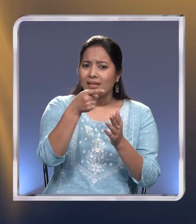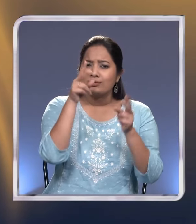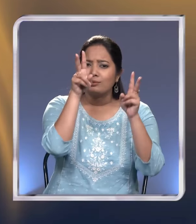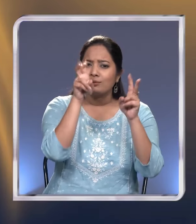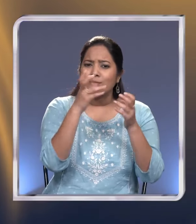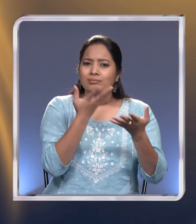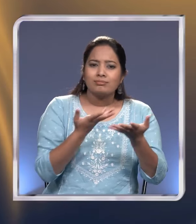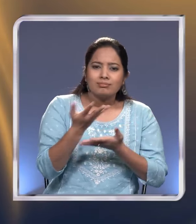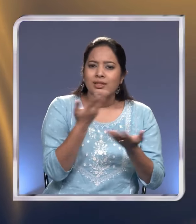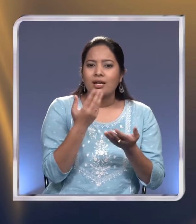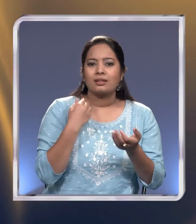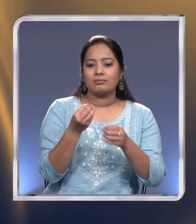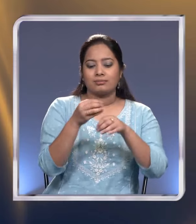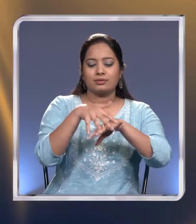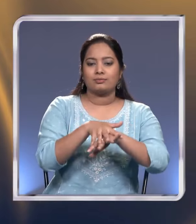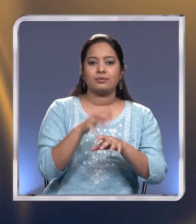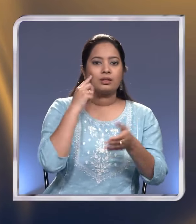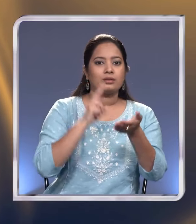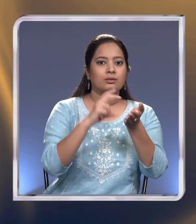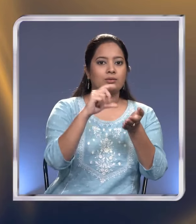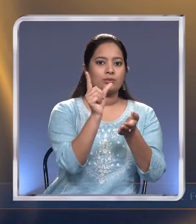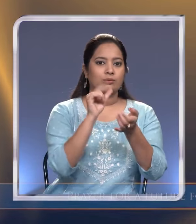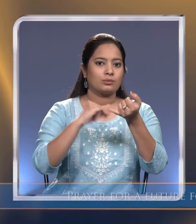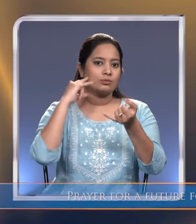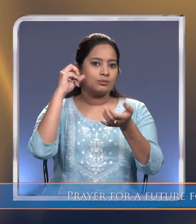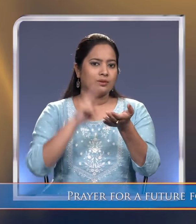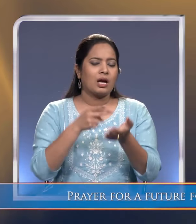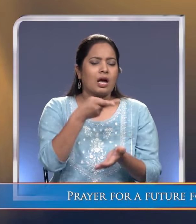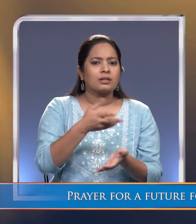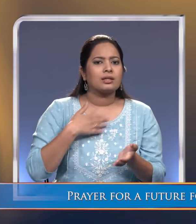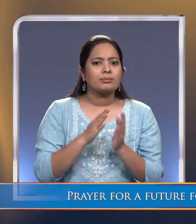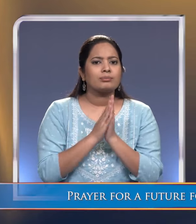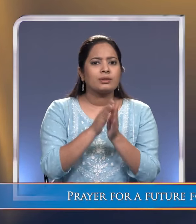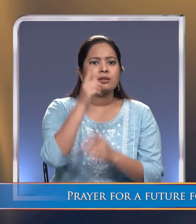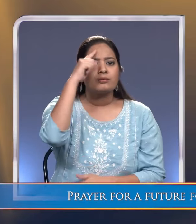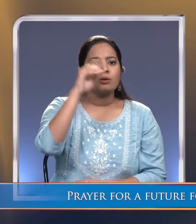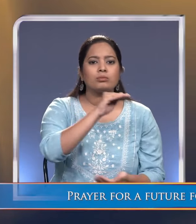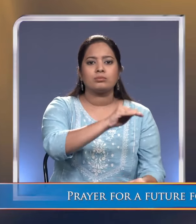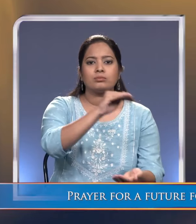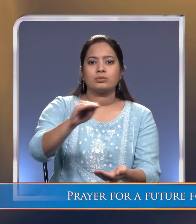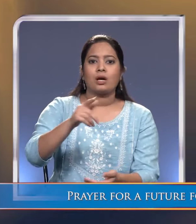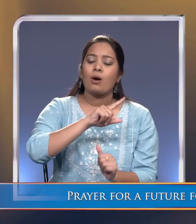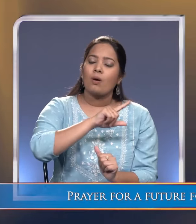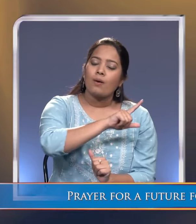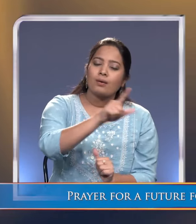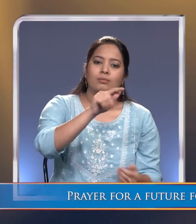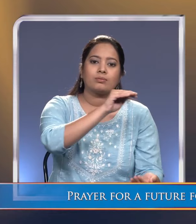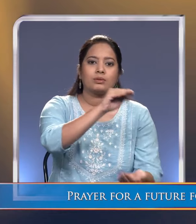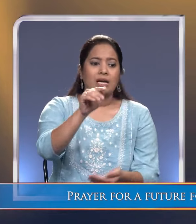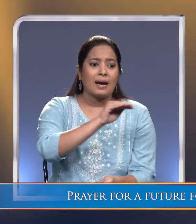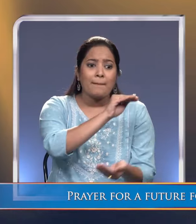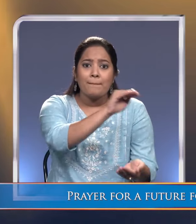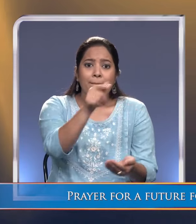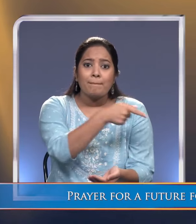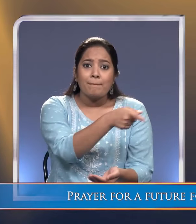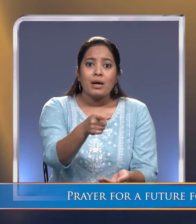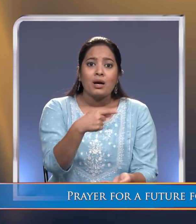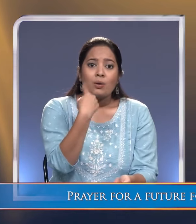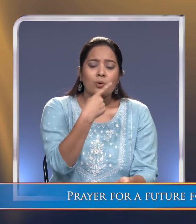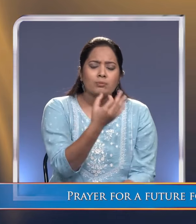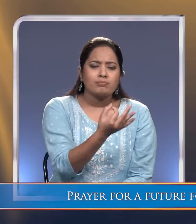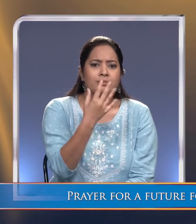महीने हम इंक्लूशन के बारे में बात कर रहे हैं और आज हम खास प्रार्थना करेंगे हम सब के बच्चों के लिए और खास